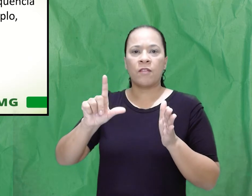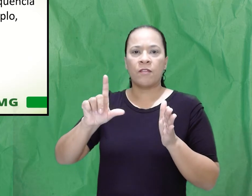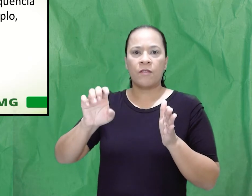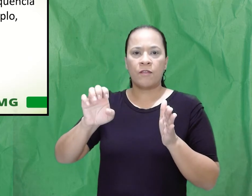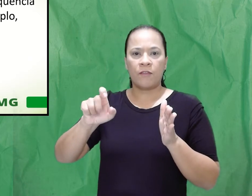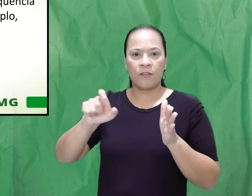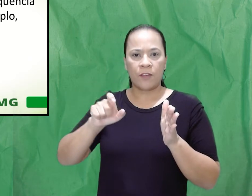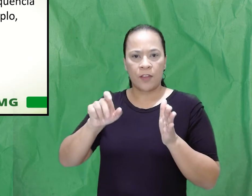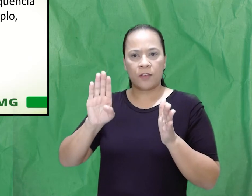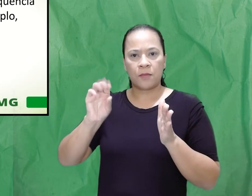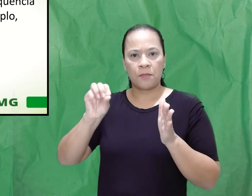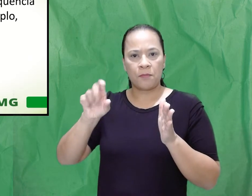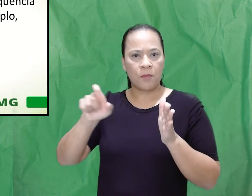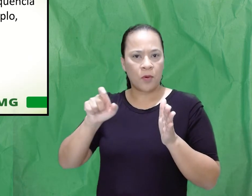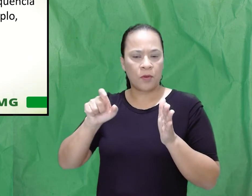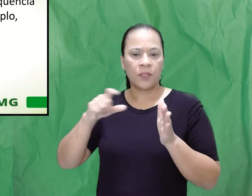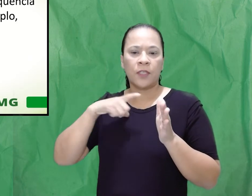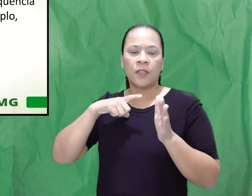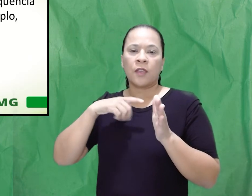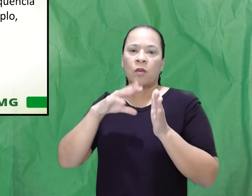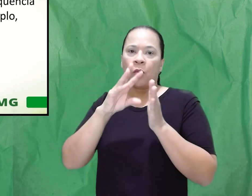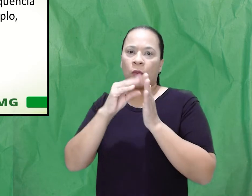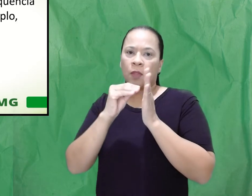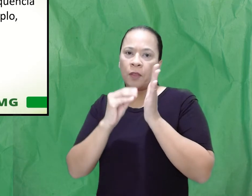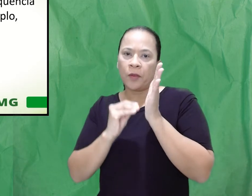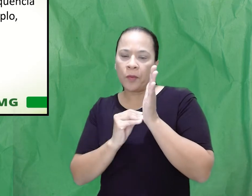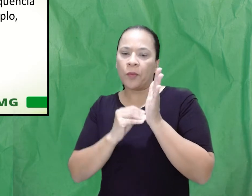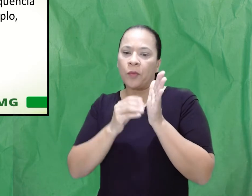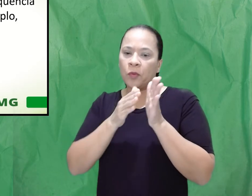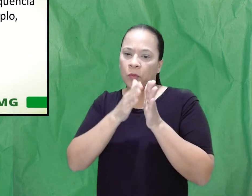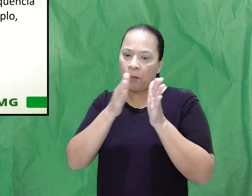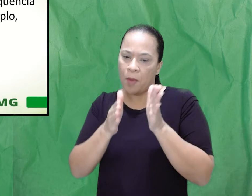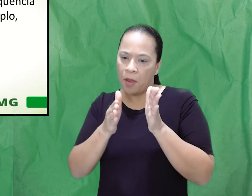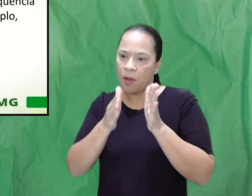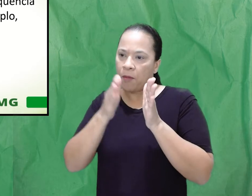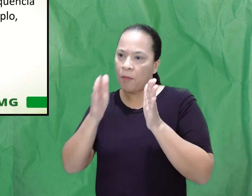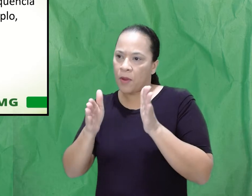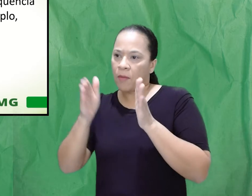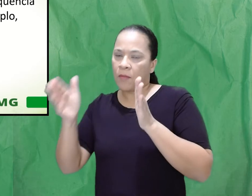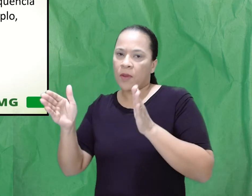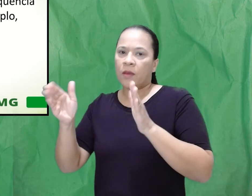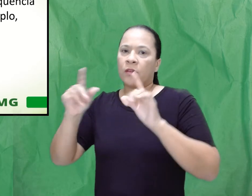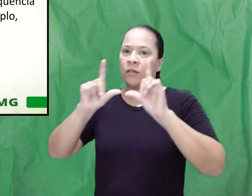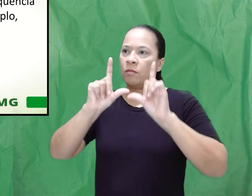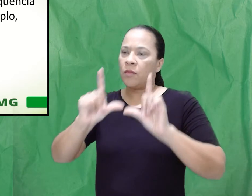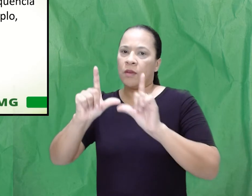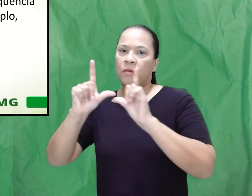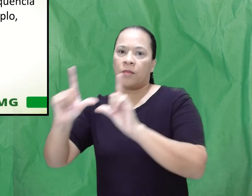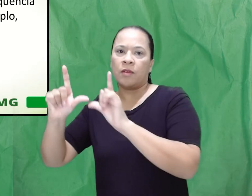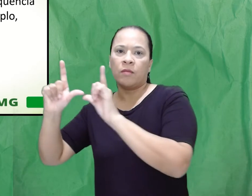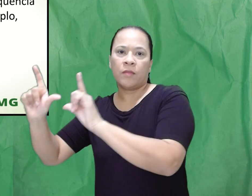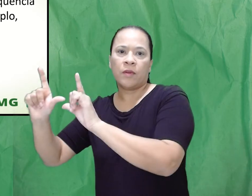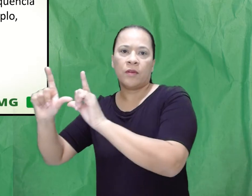tenho uma parte do meio e outra parte. Então, definir em colunas. Eu